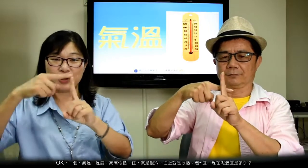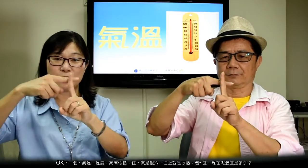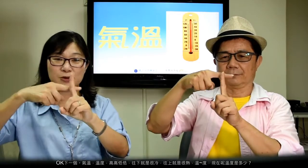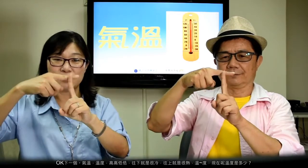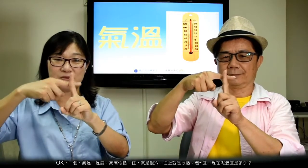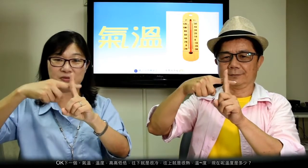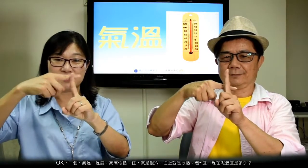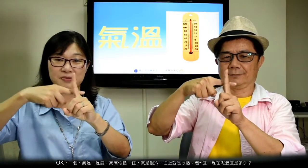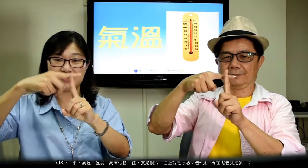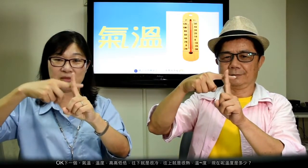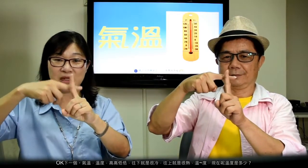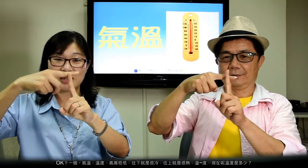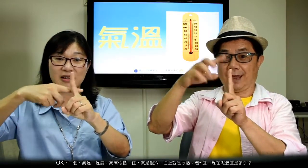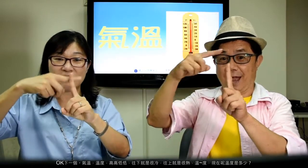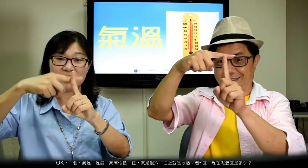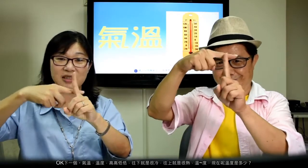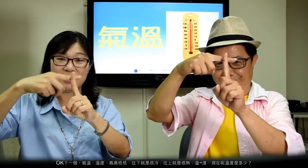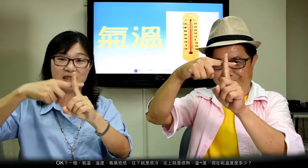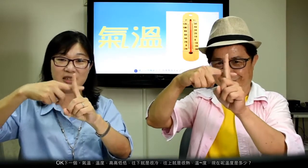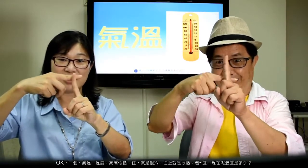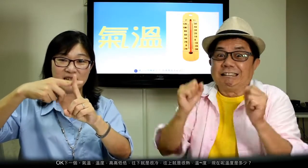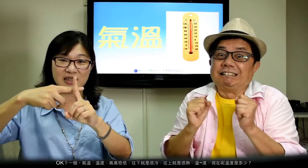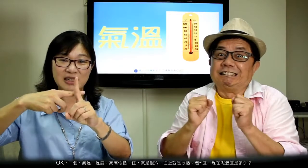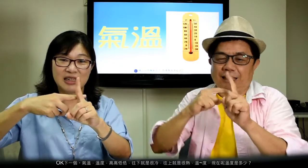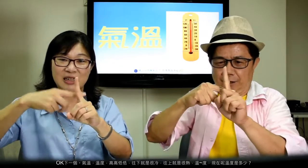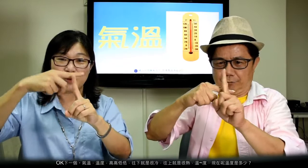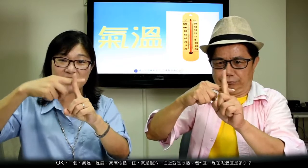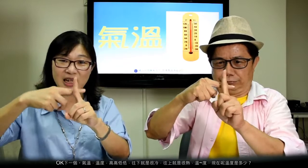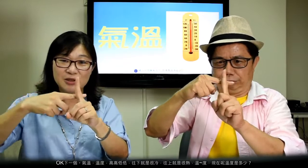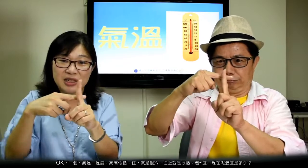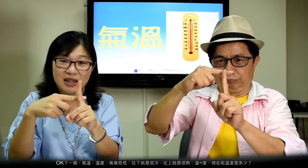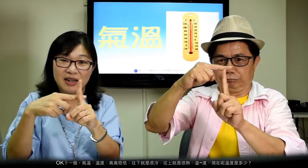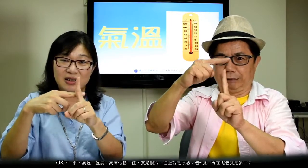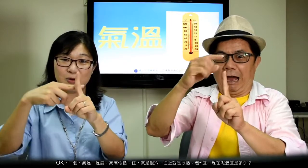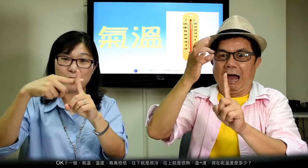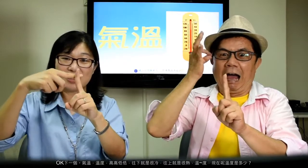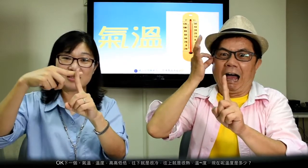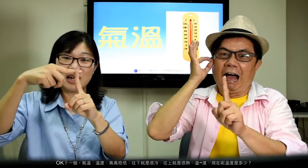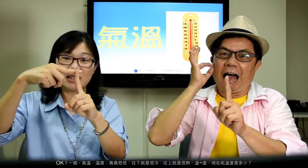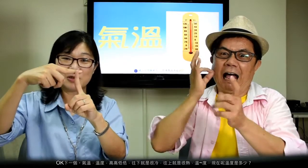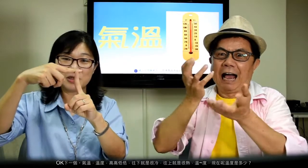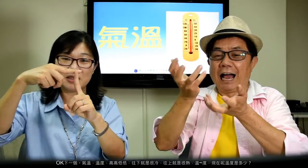温度，高高低低，往下就是很冷，往上就是很